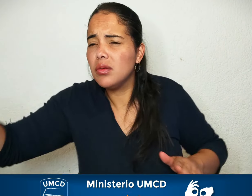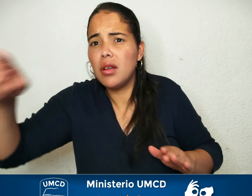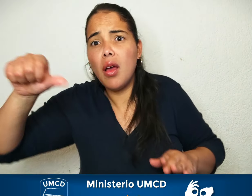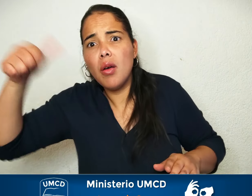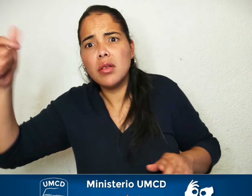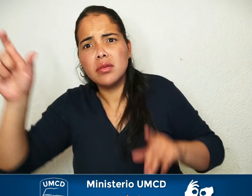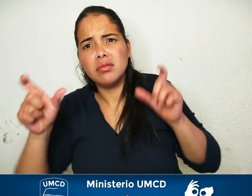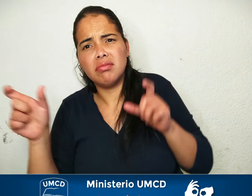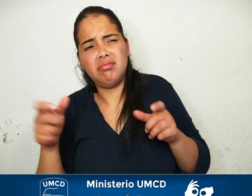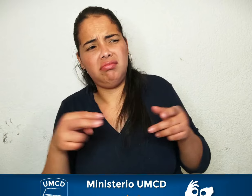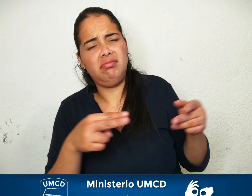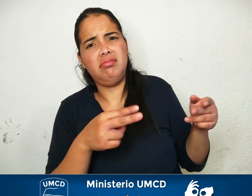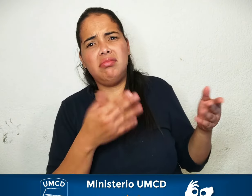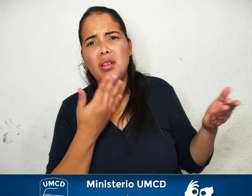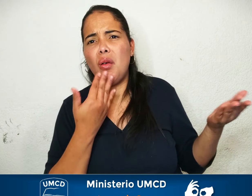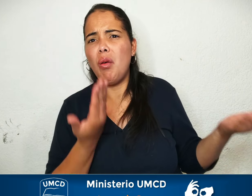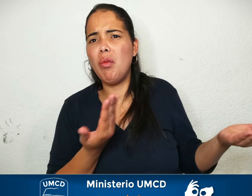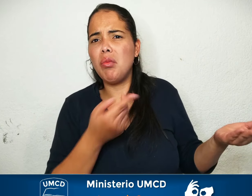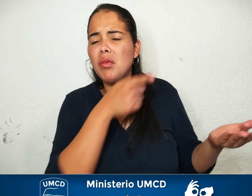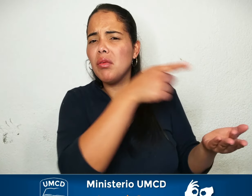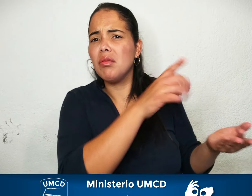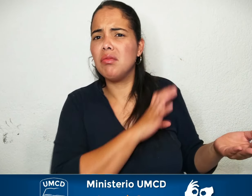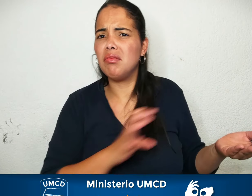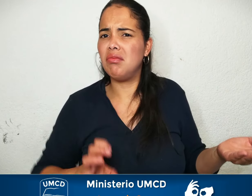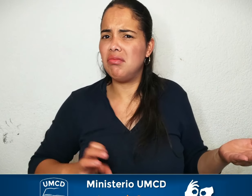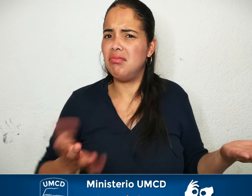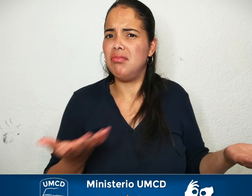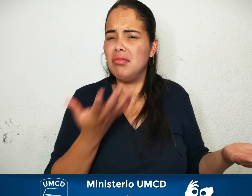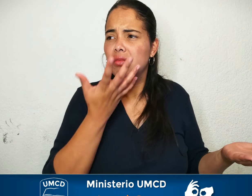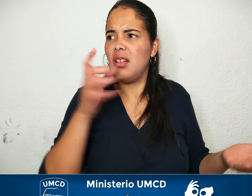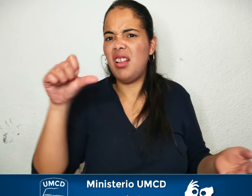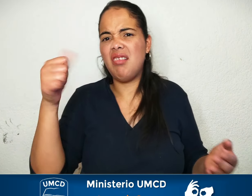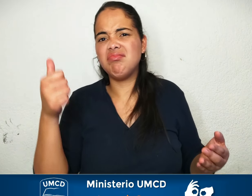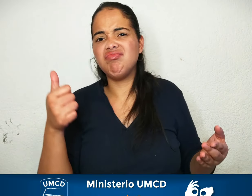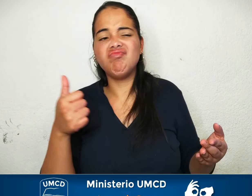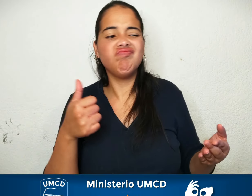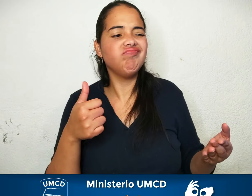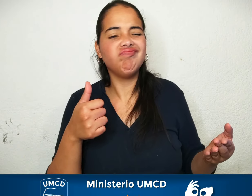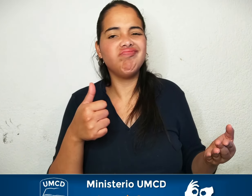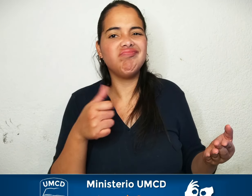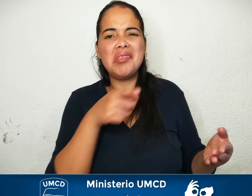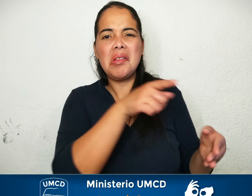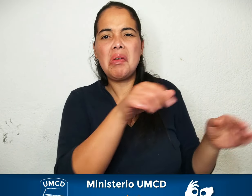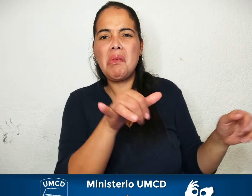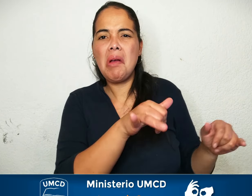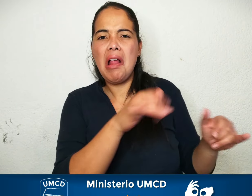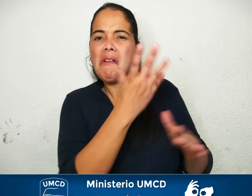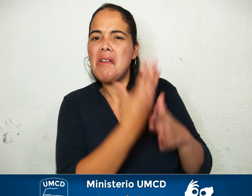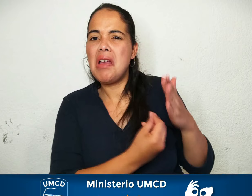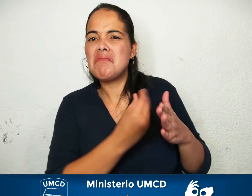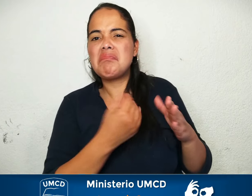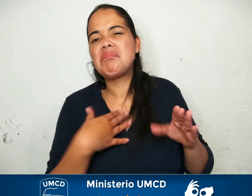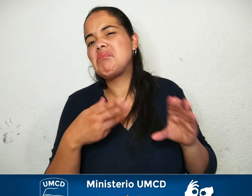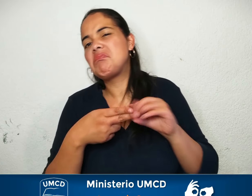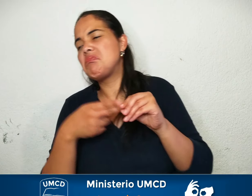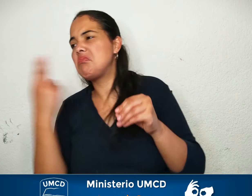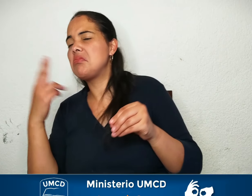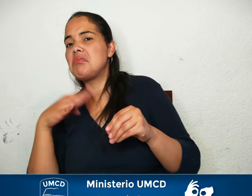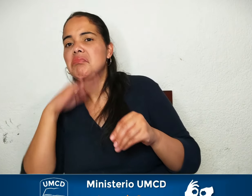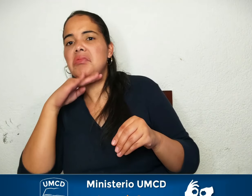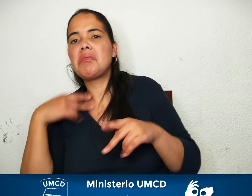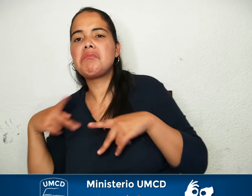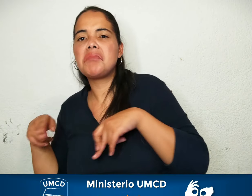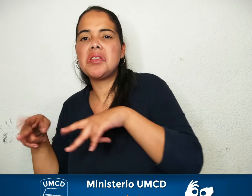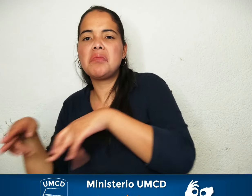conocimiento sabio y prudente para que no hagan daño a sus hermanos. En nuestra vida es de la